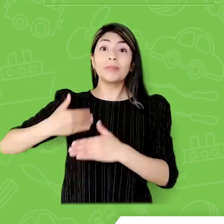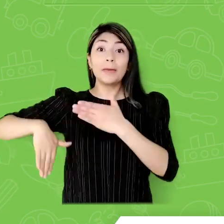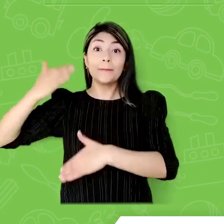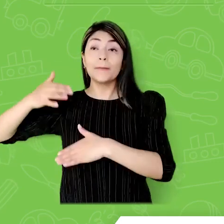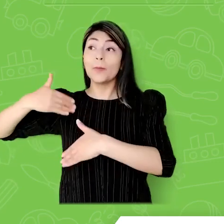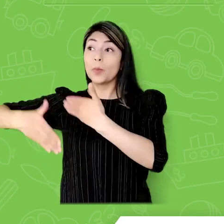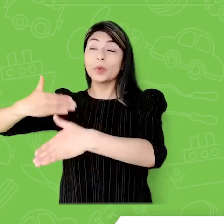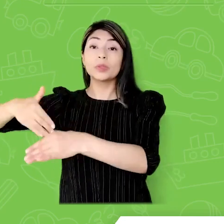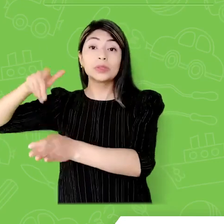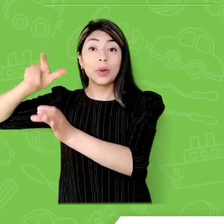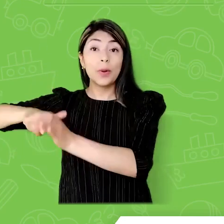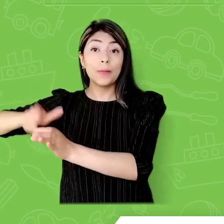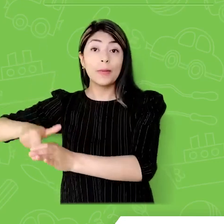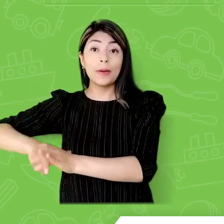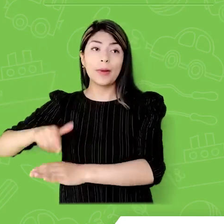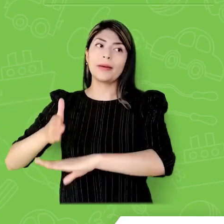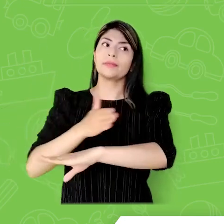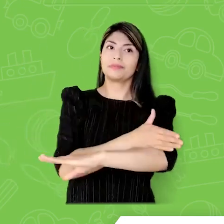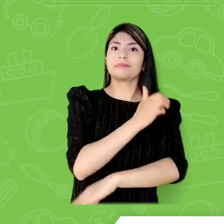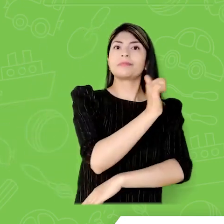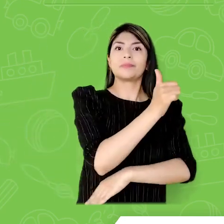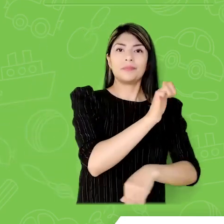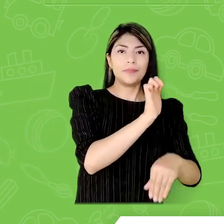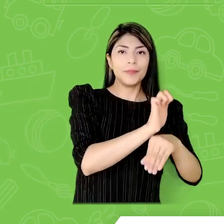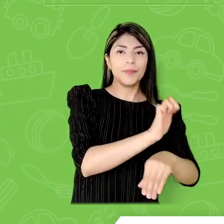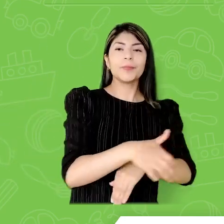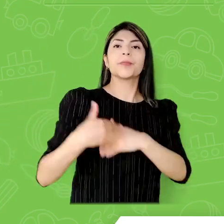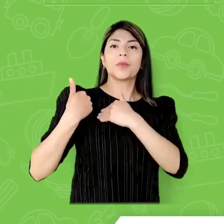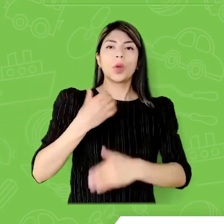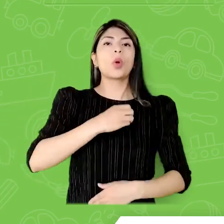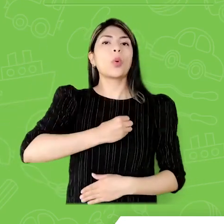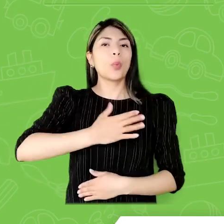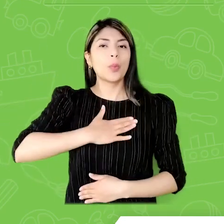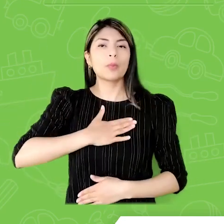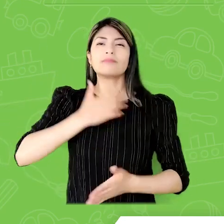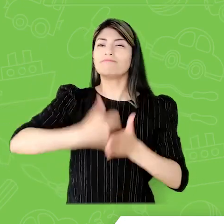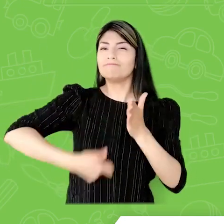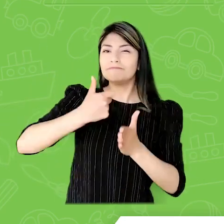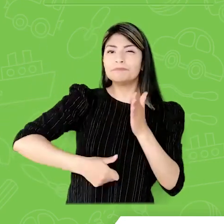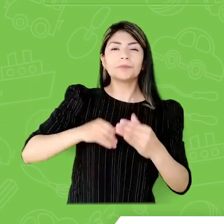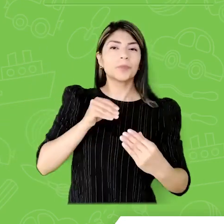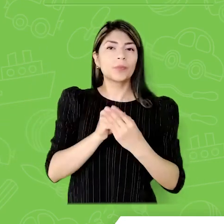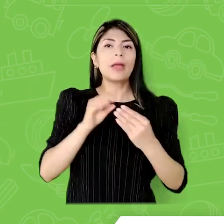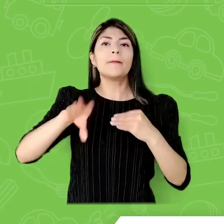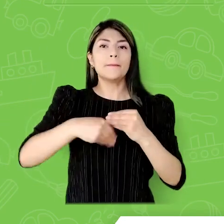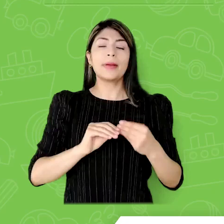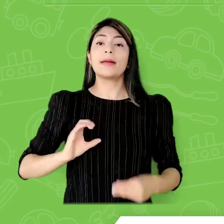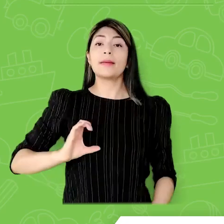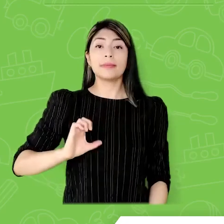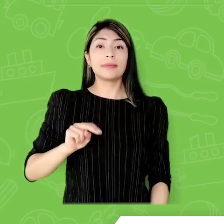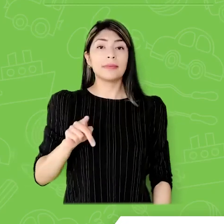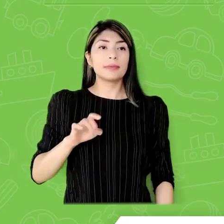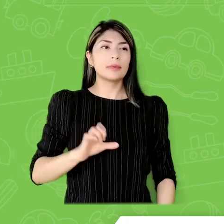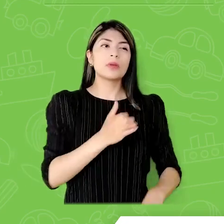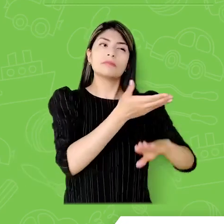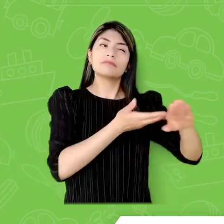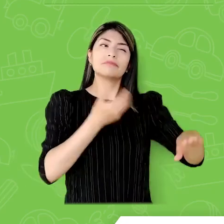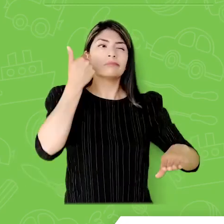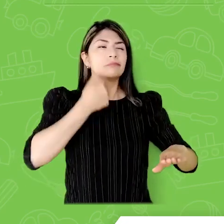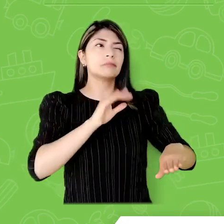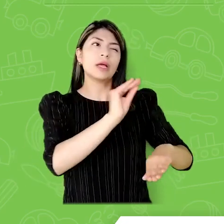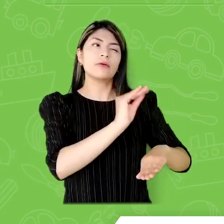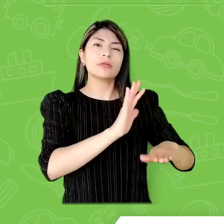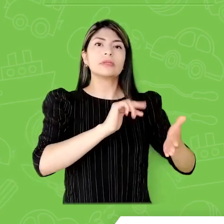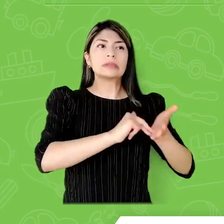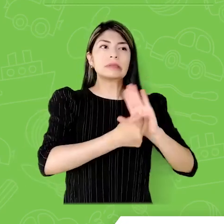los ajustes que la CNSC le solicite por imprecisiones que llegase a identificar en la OPEC registrada. Iniciada